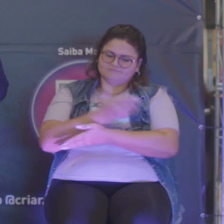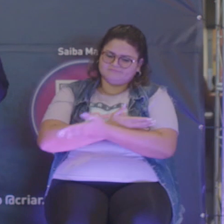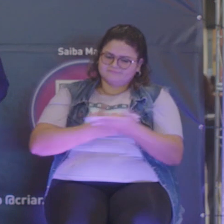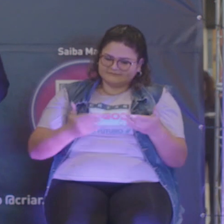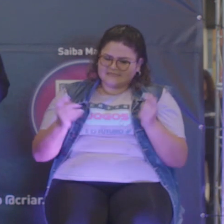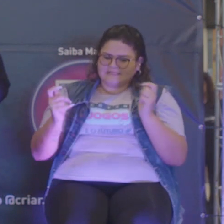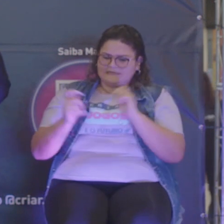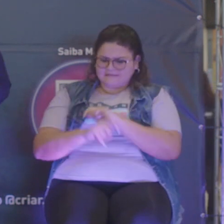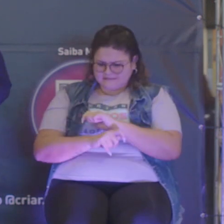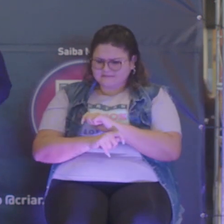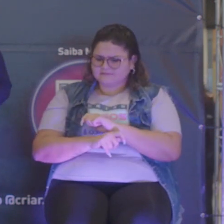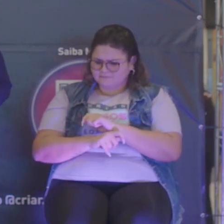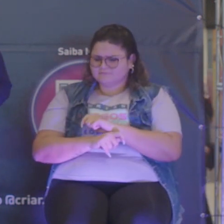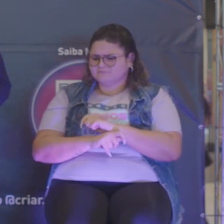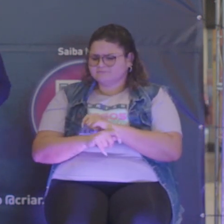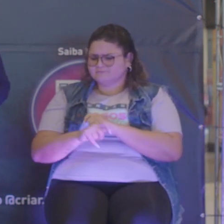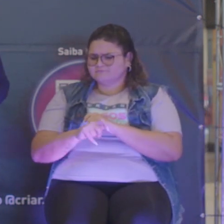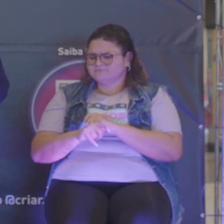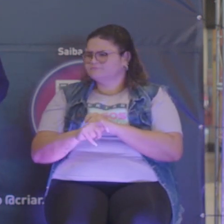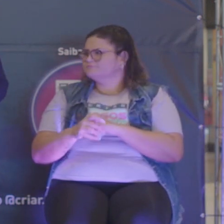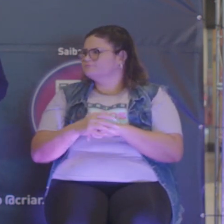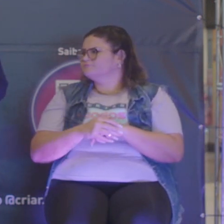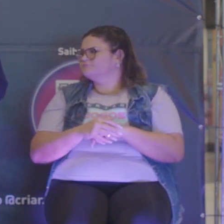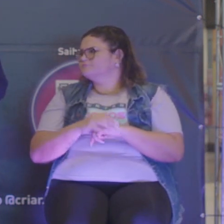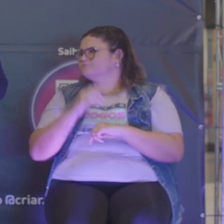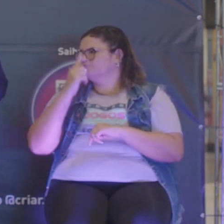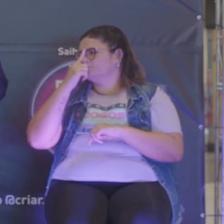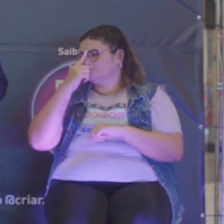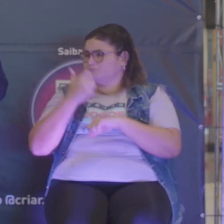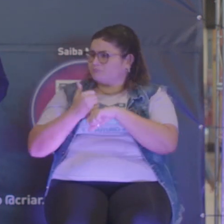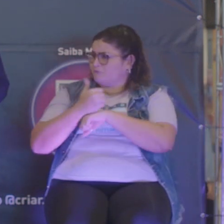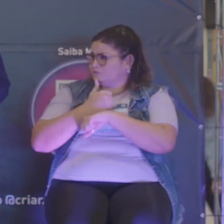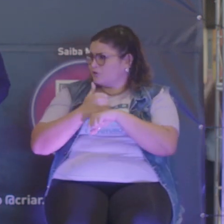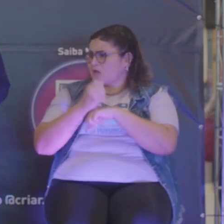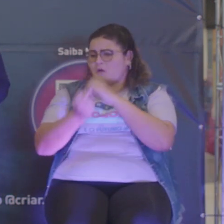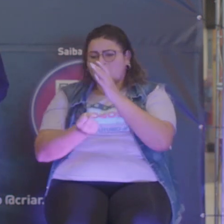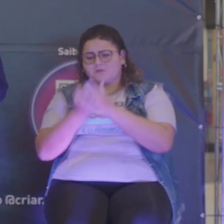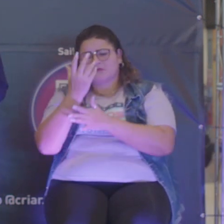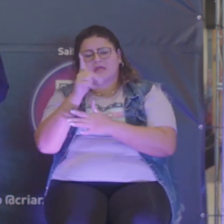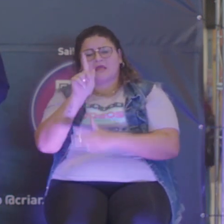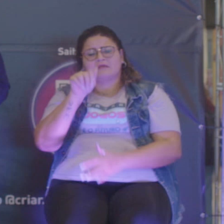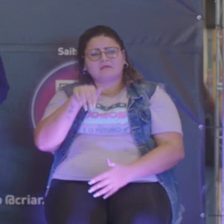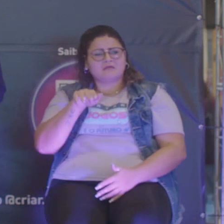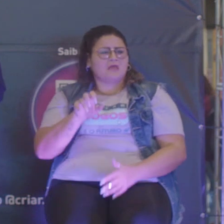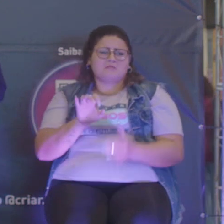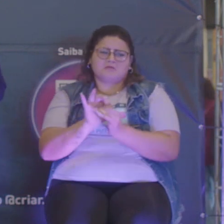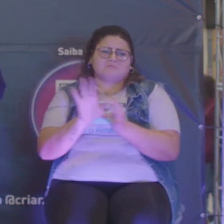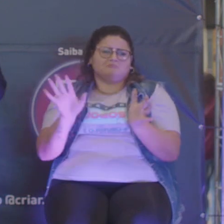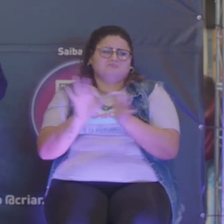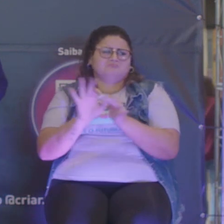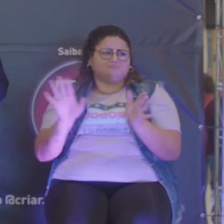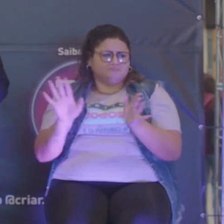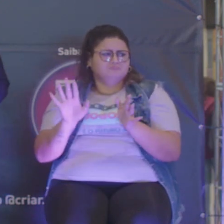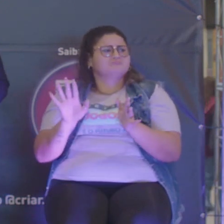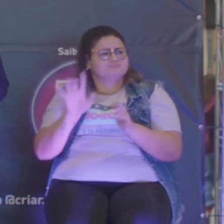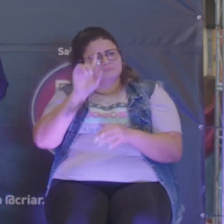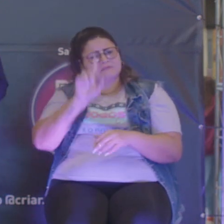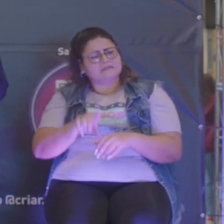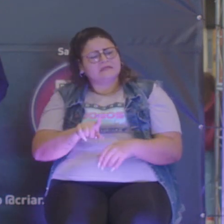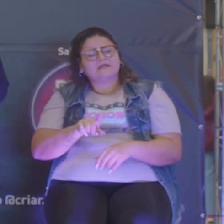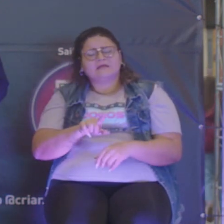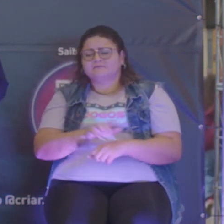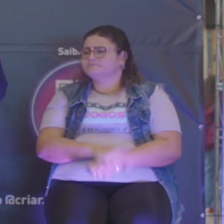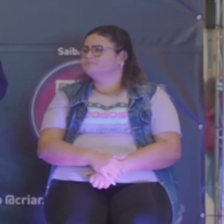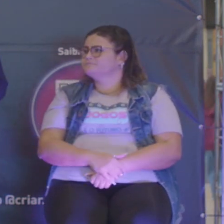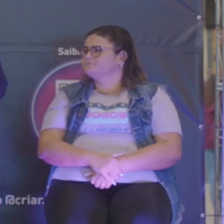aquilo. Nem sempre as pessoas vão querer ser jogadores profissionais ou desenvolver um game, mas voltando àquele papo que a gente estava tendo,